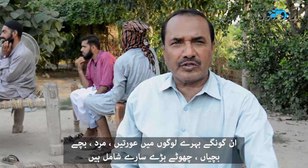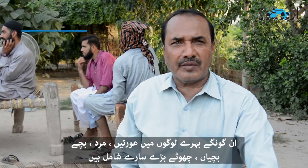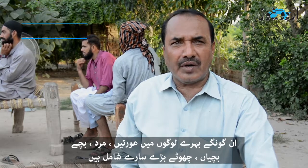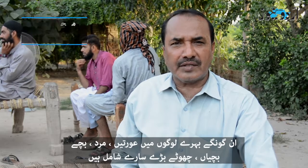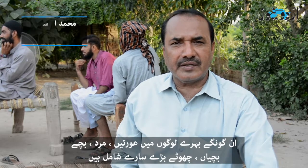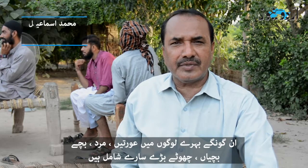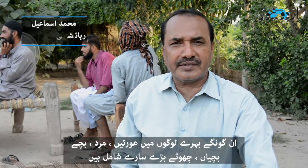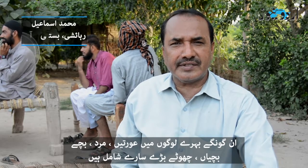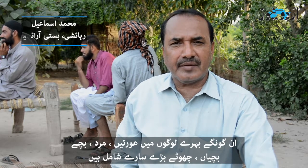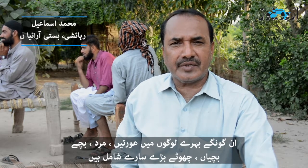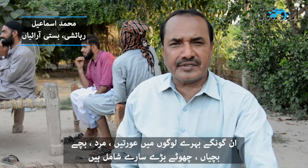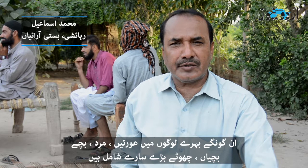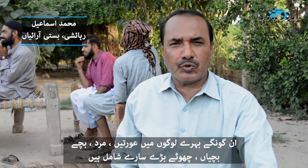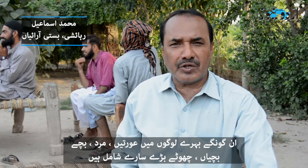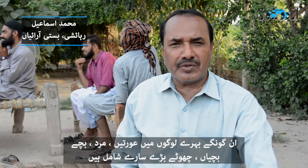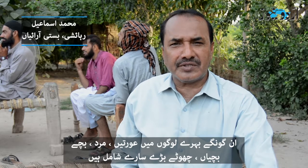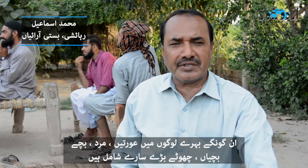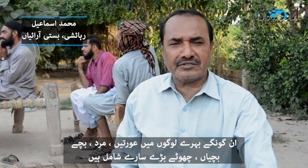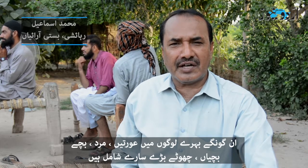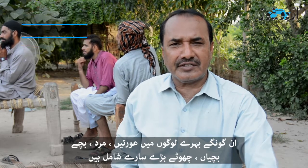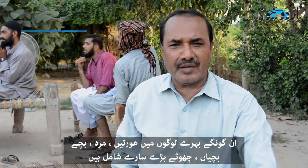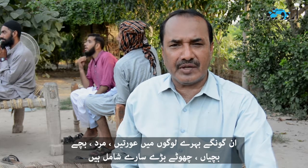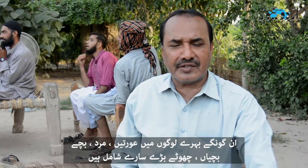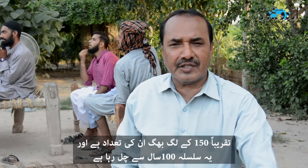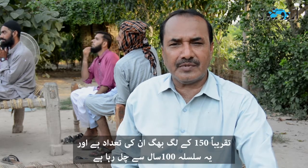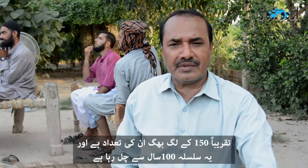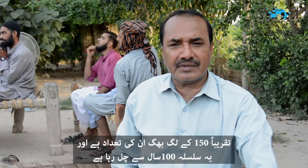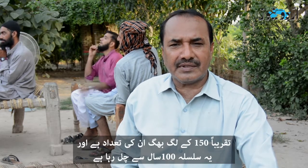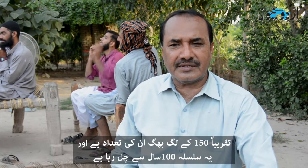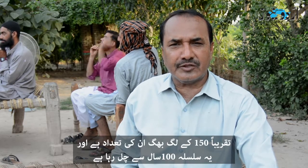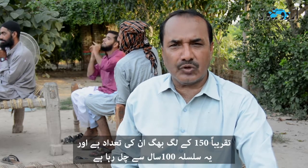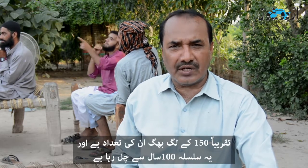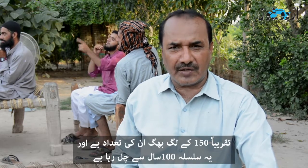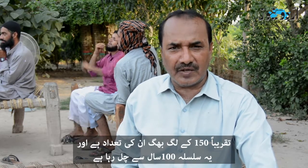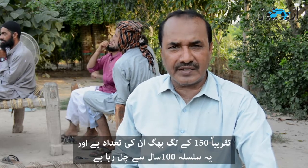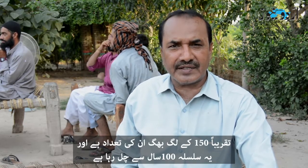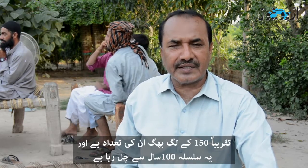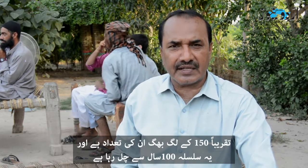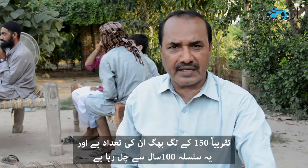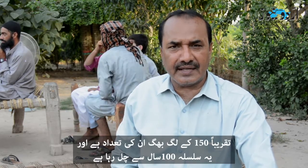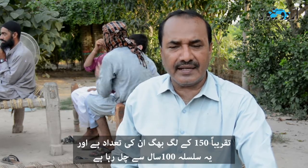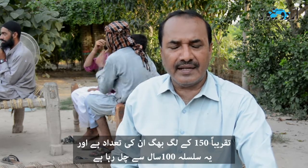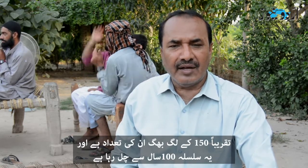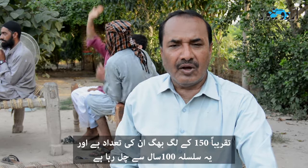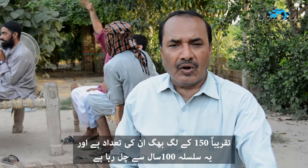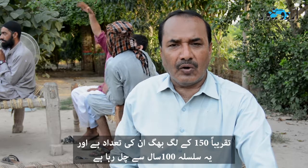عورتیں، مرد، بچیاں، بچے، چھوٹے بچے، یہ سارے شامل ہیں. تقریباً 150 کے لگ بھگ ان کی تعداد ہے. اور